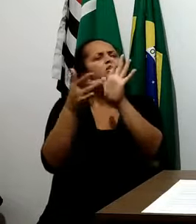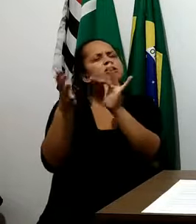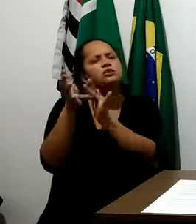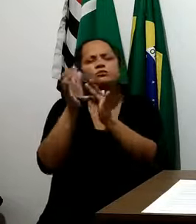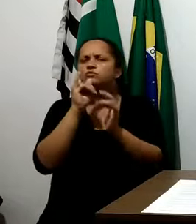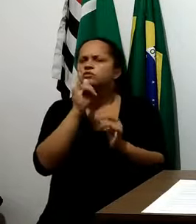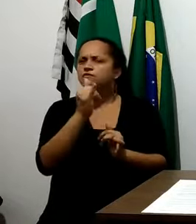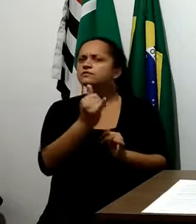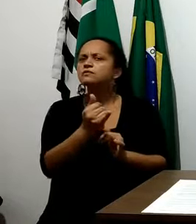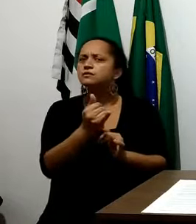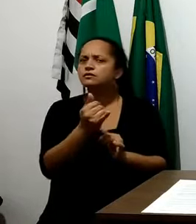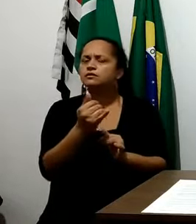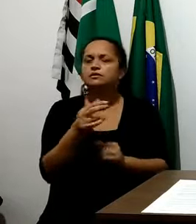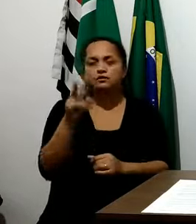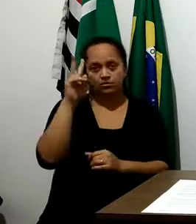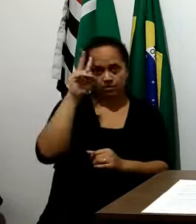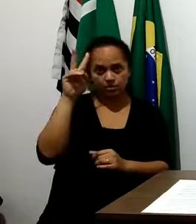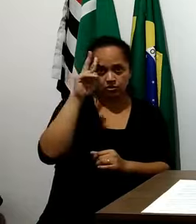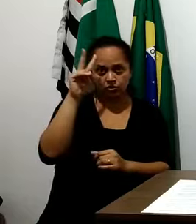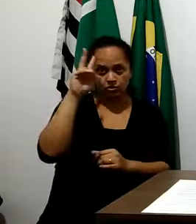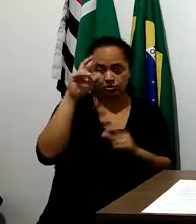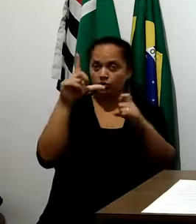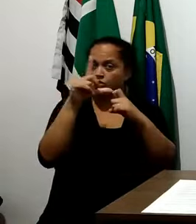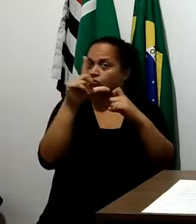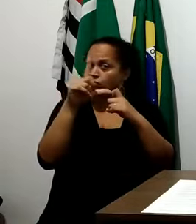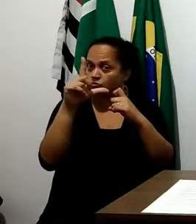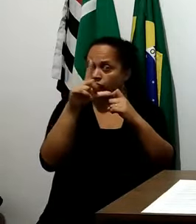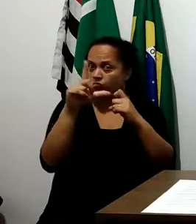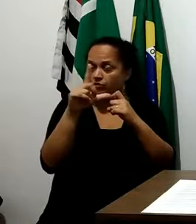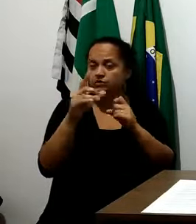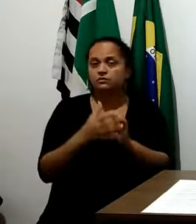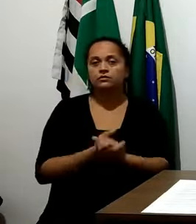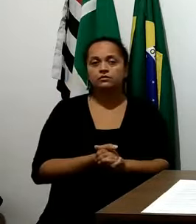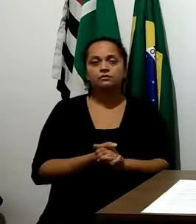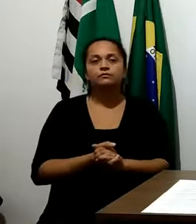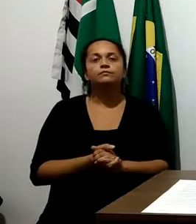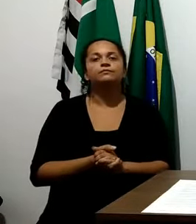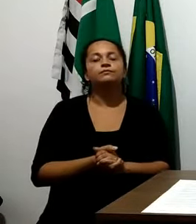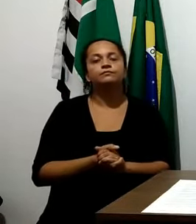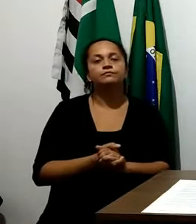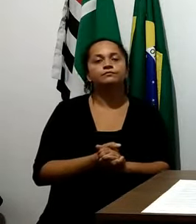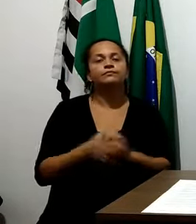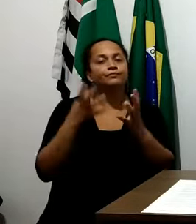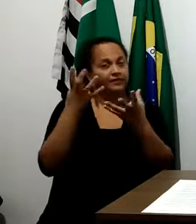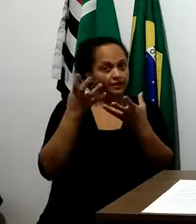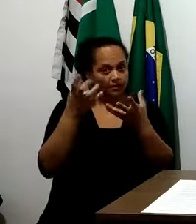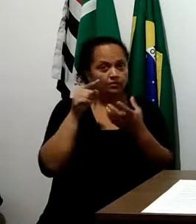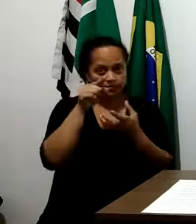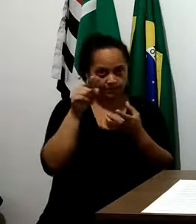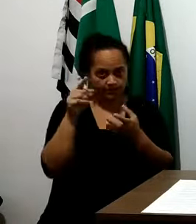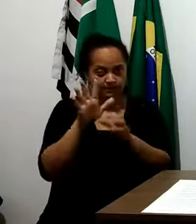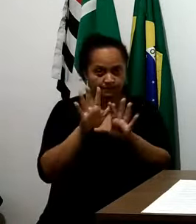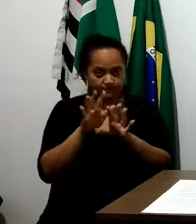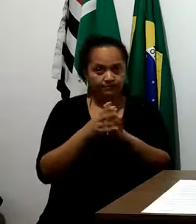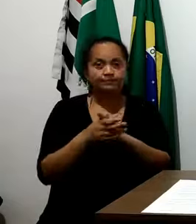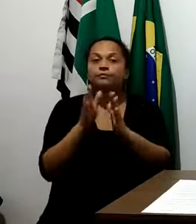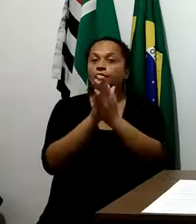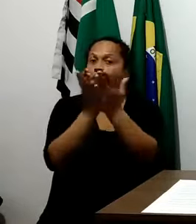nos dizer através de Lucas, através desse relato de Lucas, eu queria que você abrisse a sua